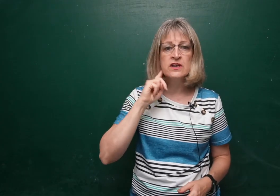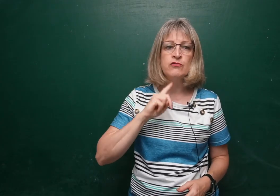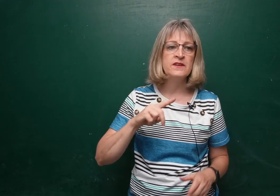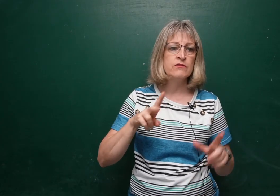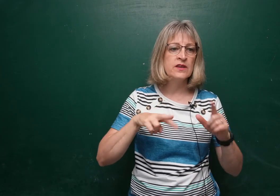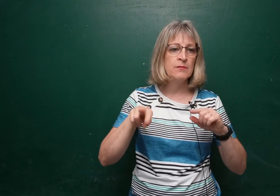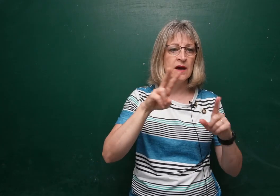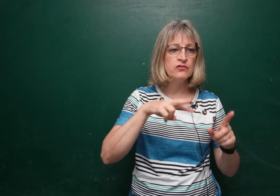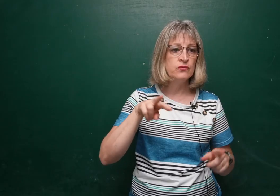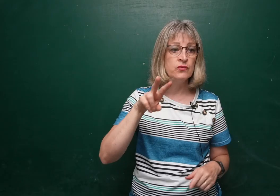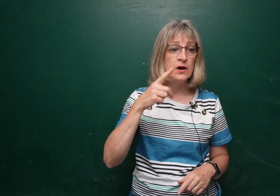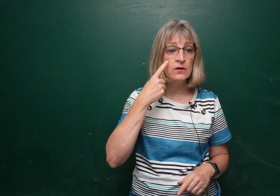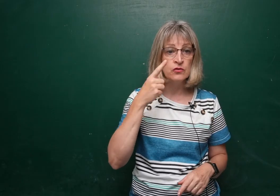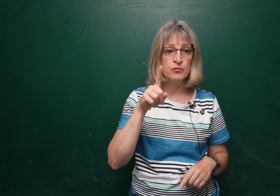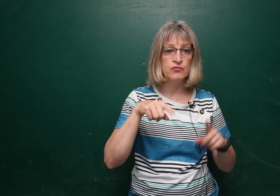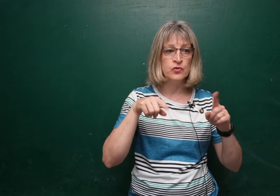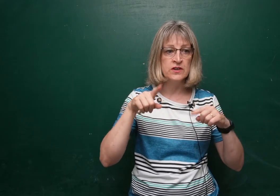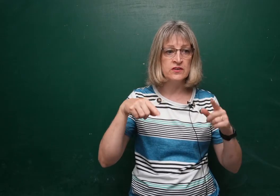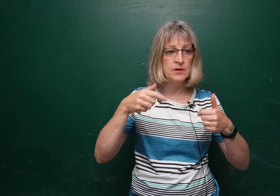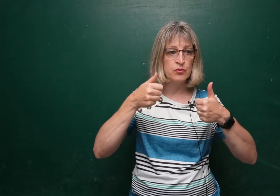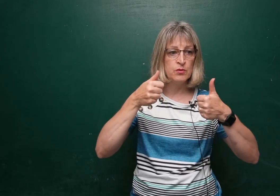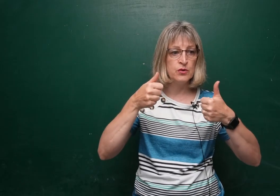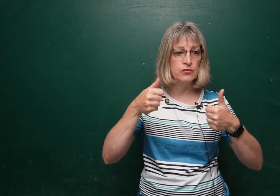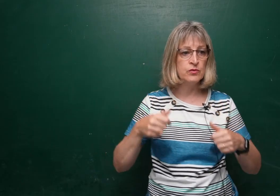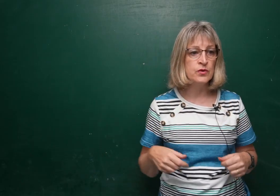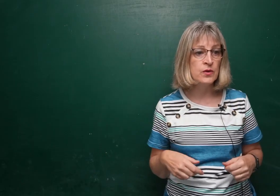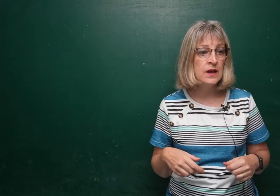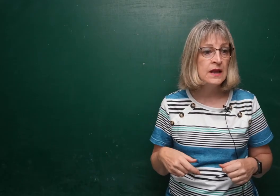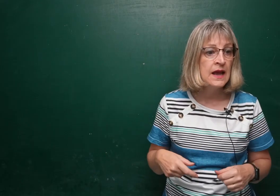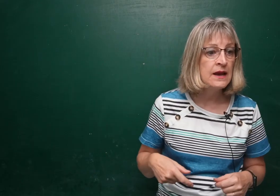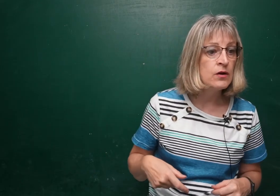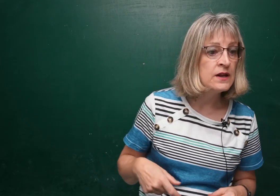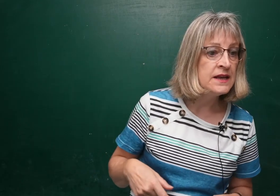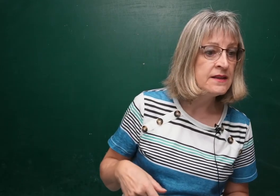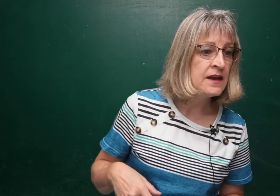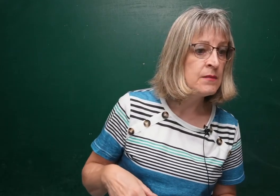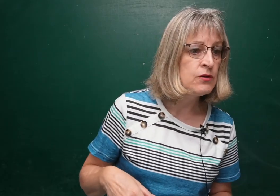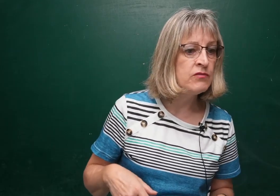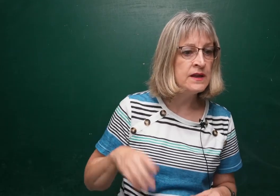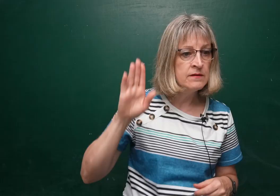vous mettez votre caméra, je vous vois, je peux vous corriger, mais pour le moment, tout le monde... Alors, Lynn a la main levée.